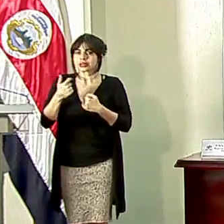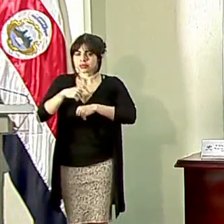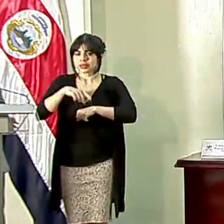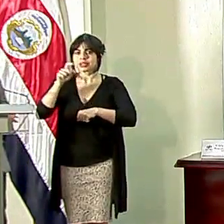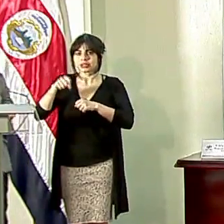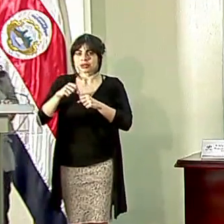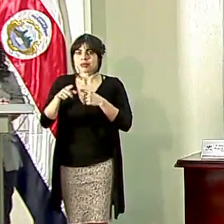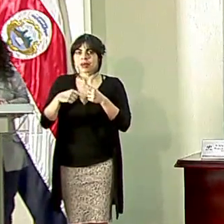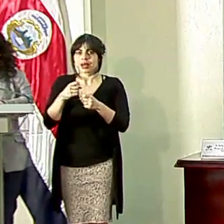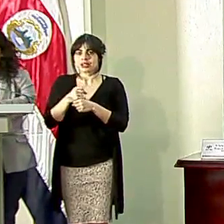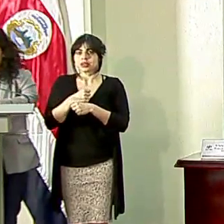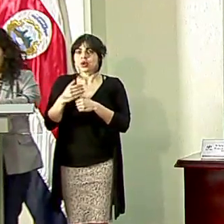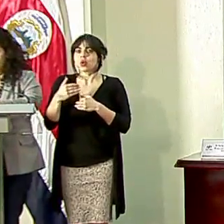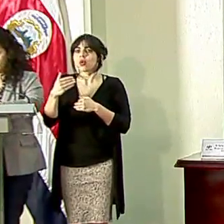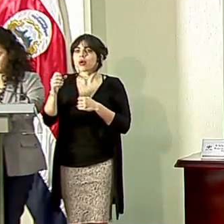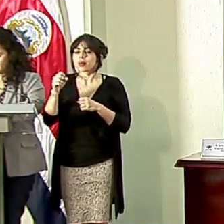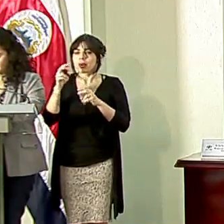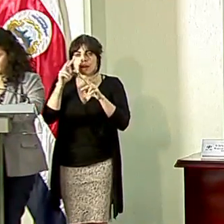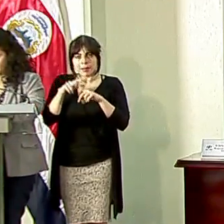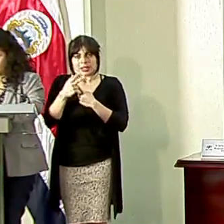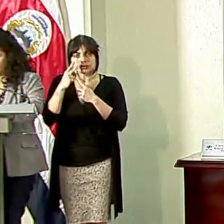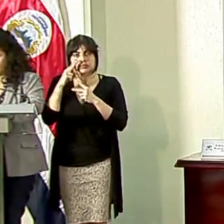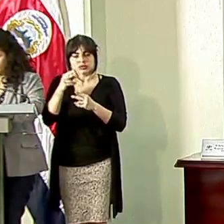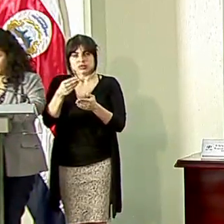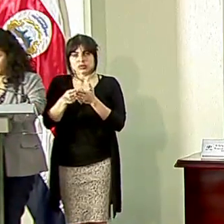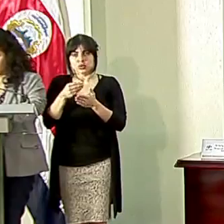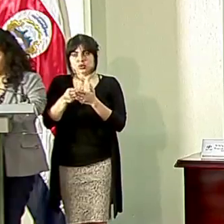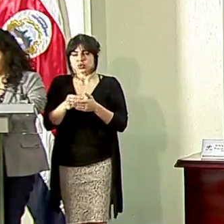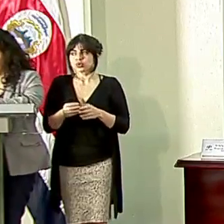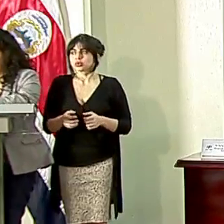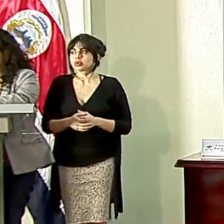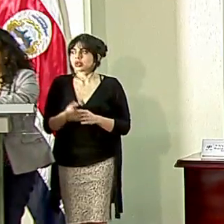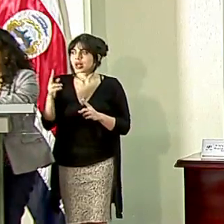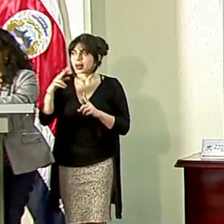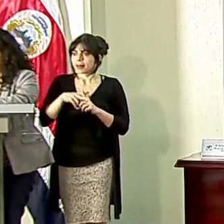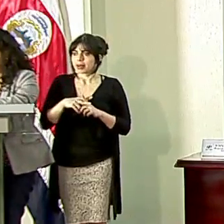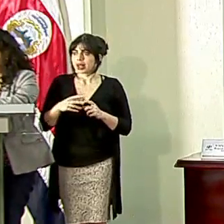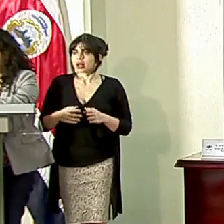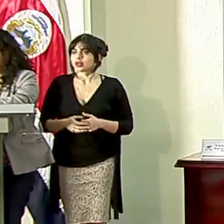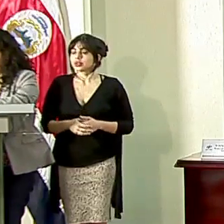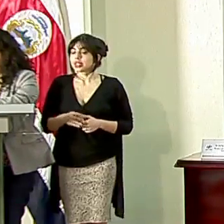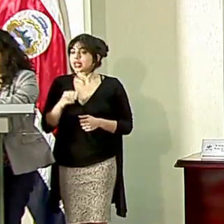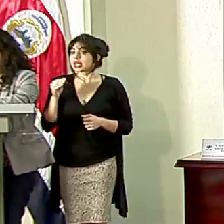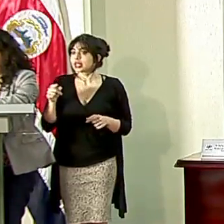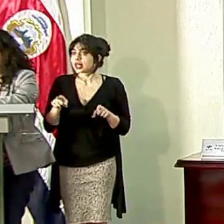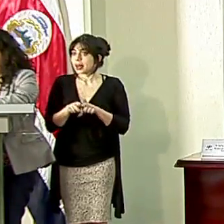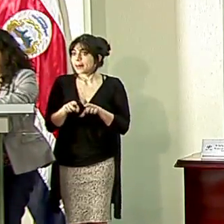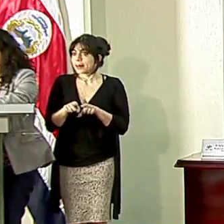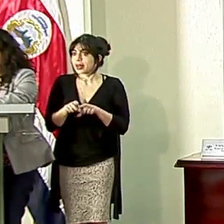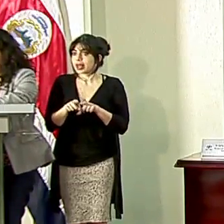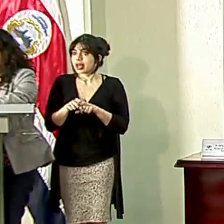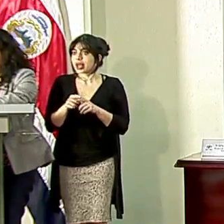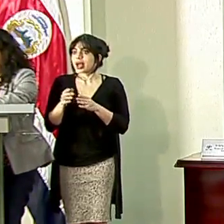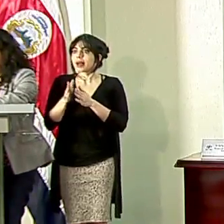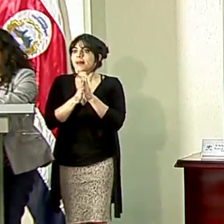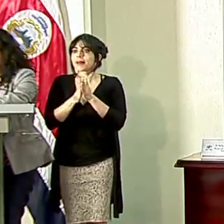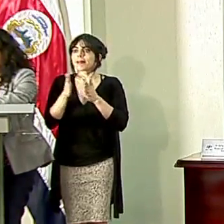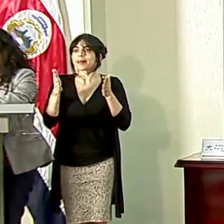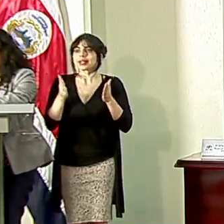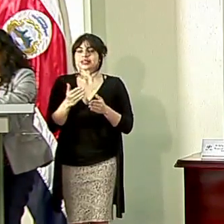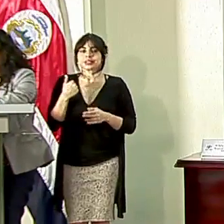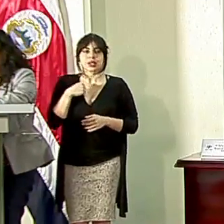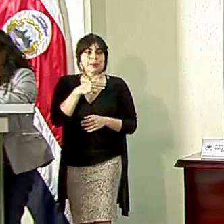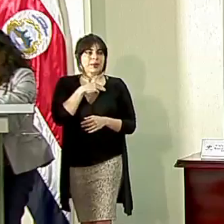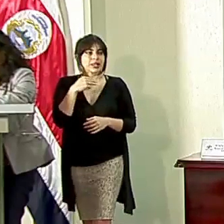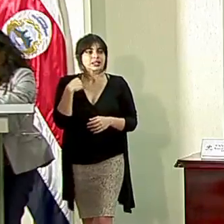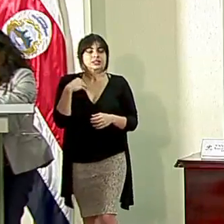haga? ¿Cuándo se podrían empezar a ver ya esos recursos aplicados? Y también aprovechando la presencia del señor